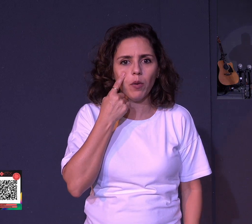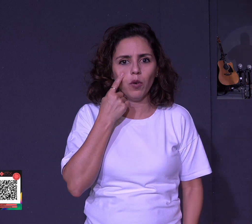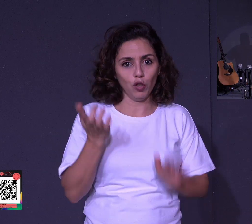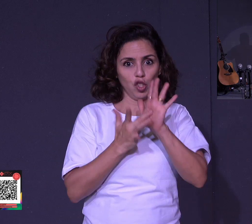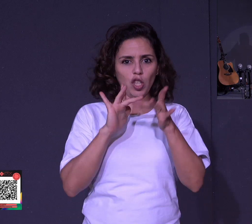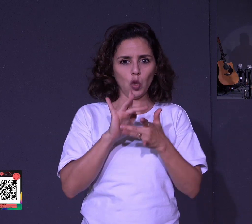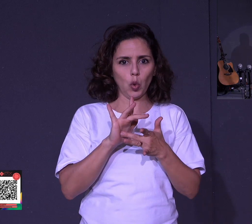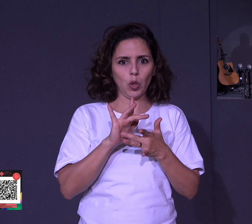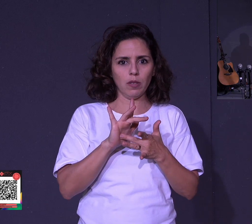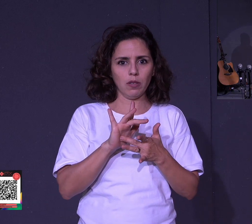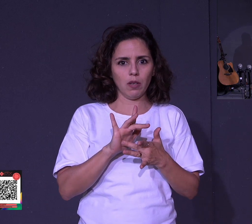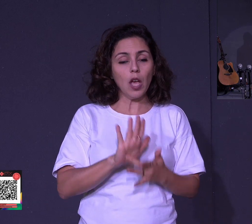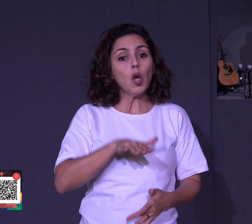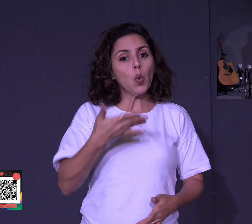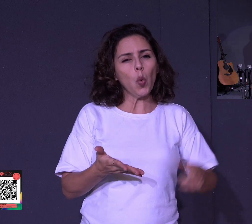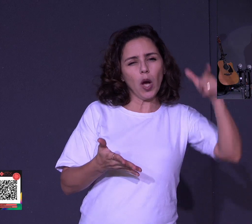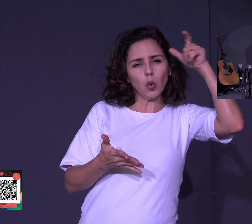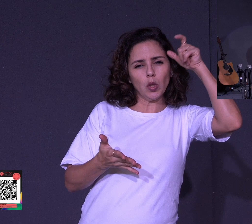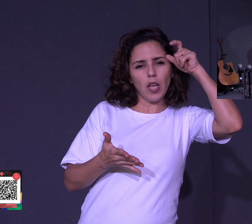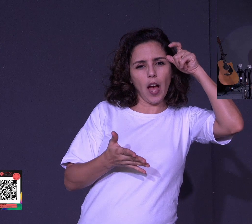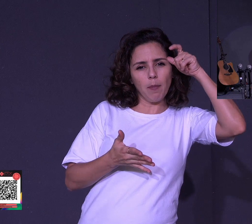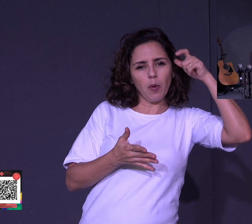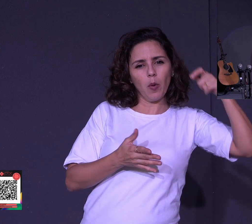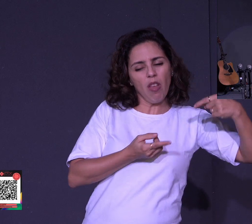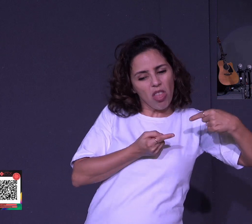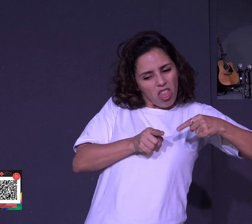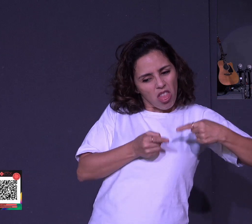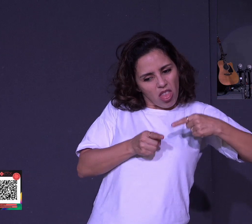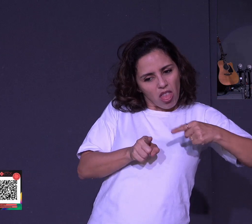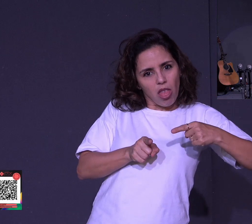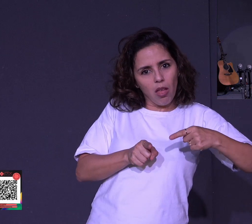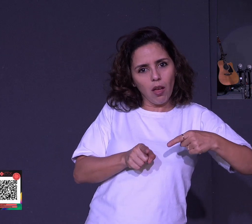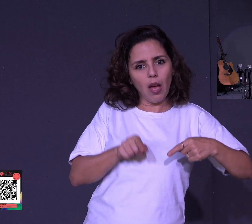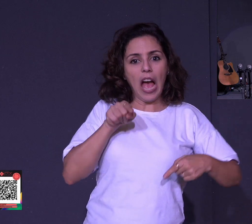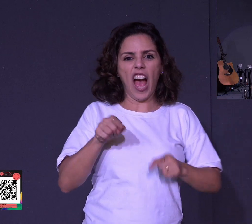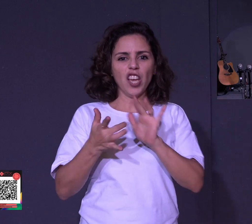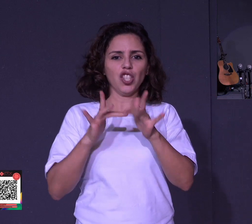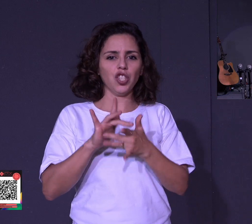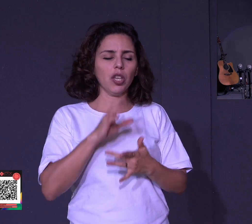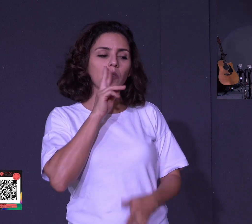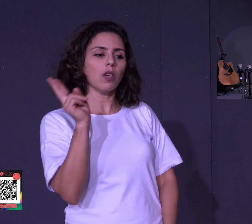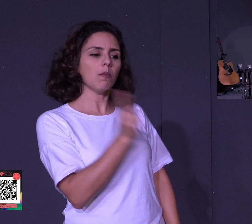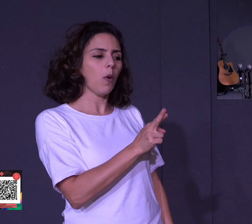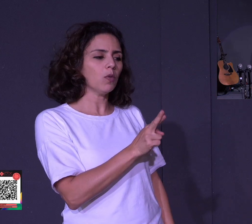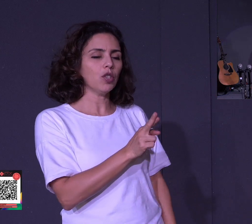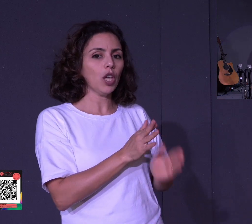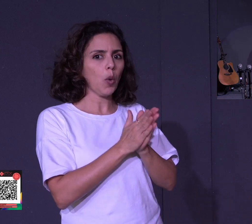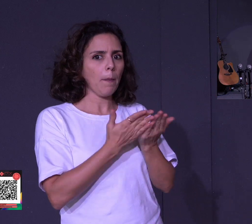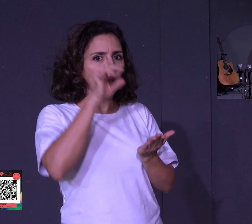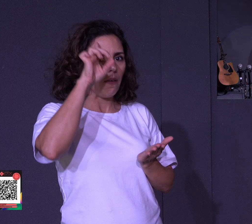O diabo incita Jesus ao pecado e ele responde com a palavra